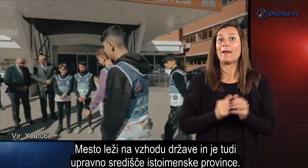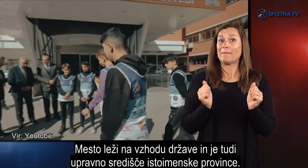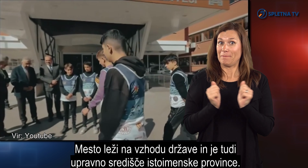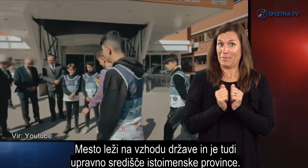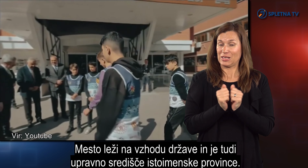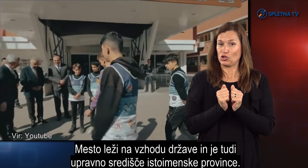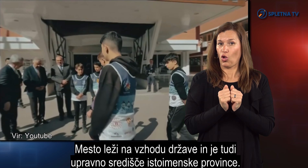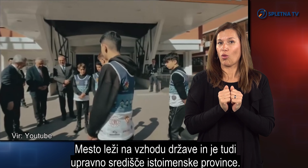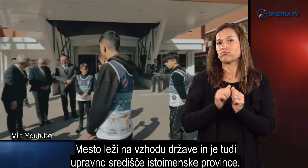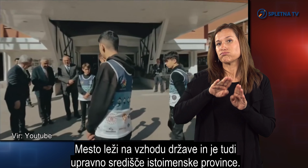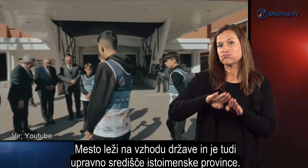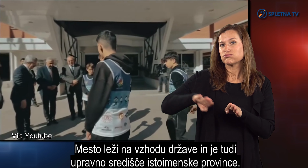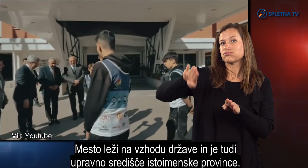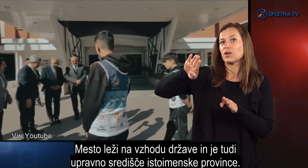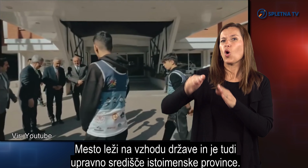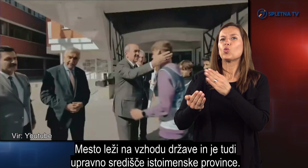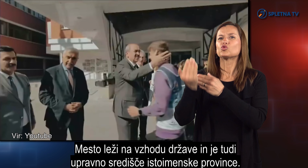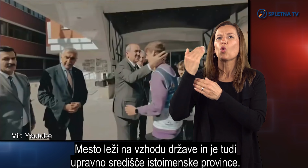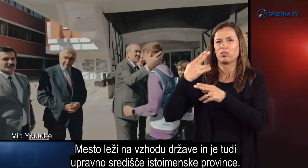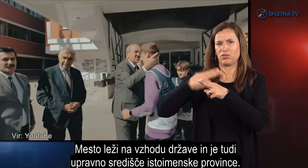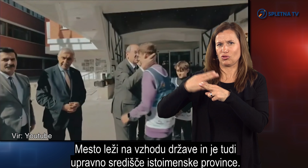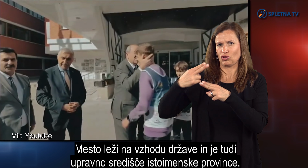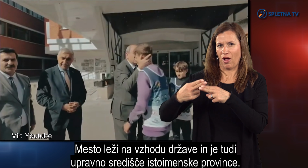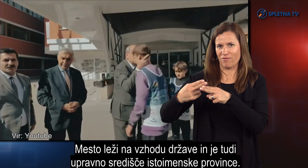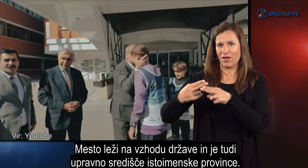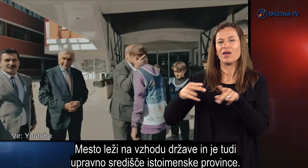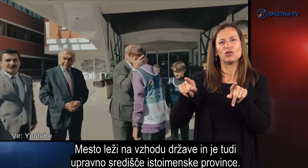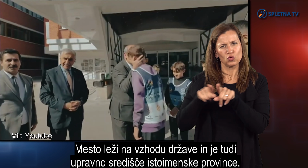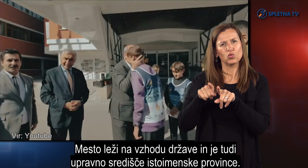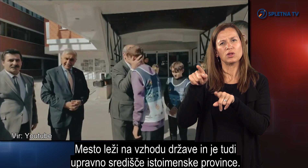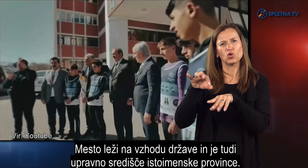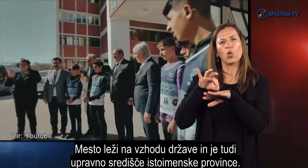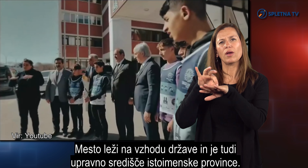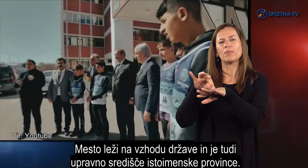Mesto leži na vzhodu države in je tudi upravno središče istoimenske province.